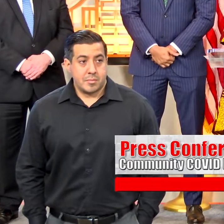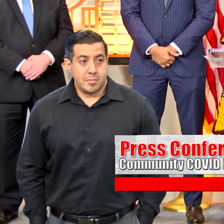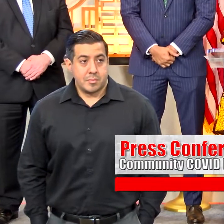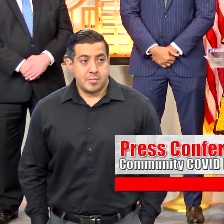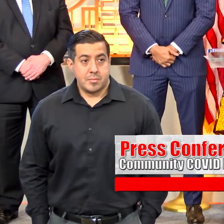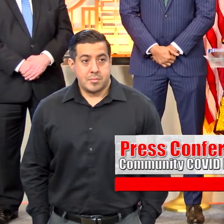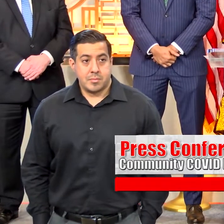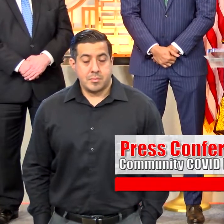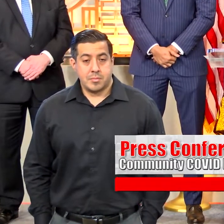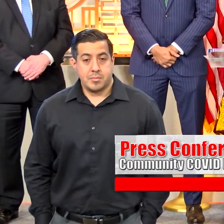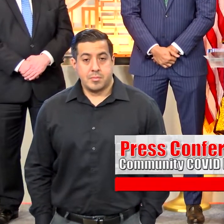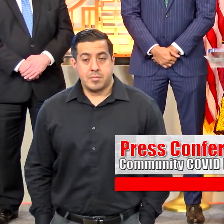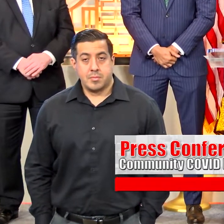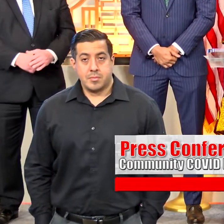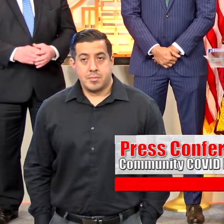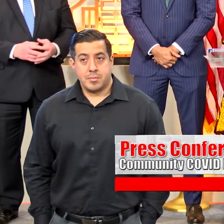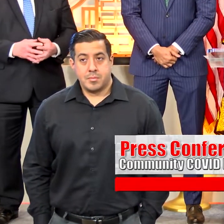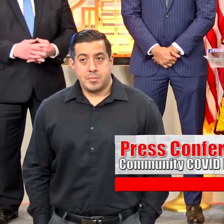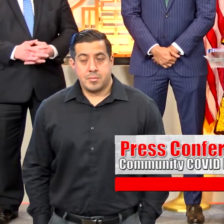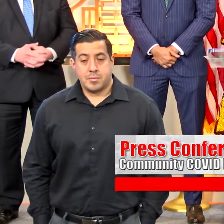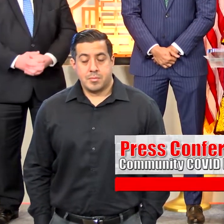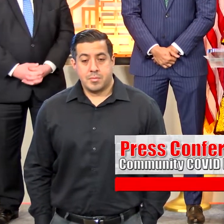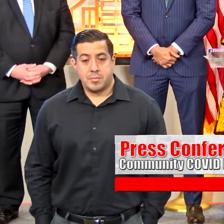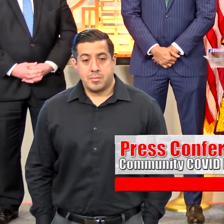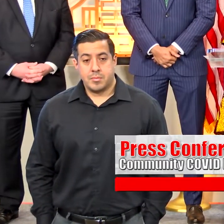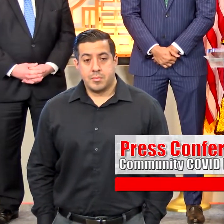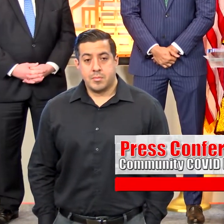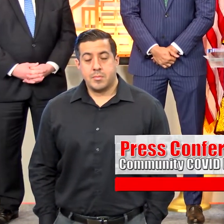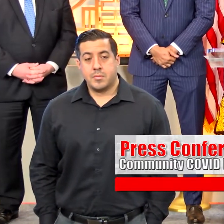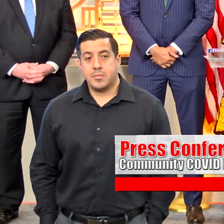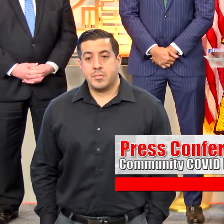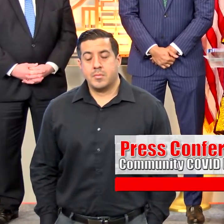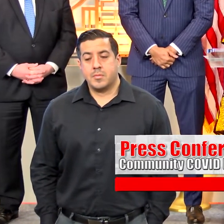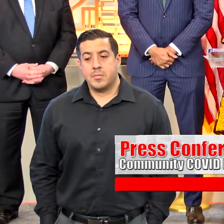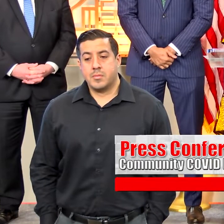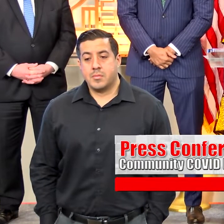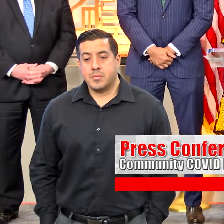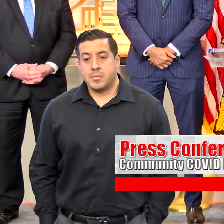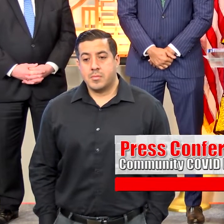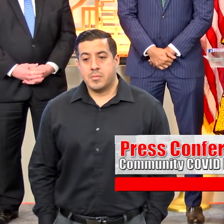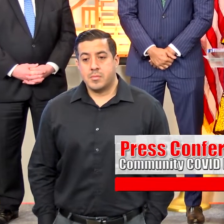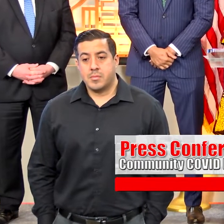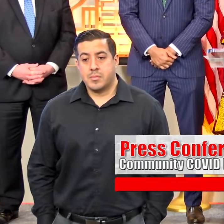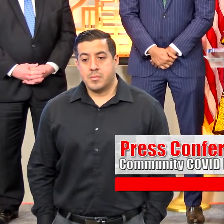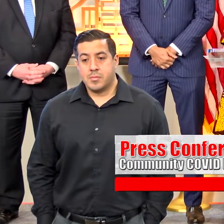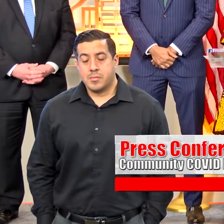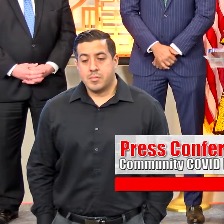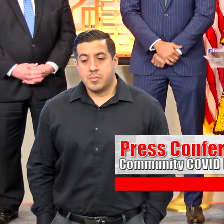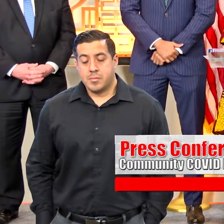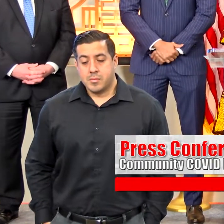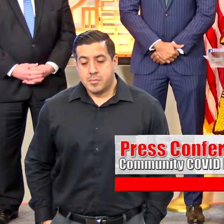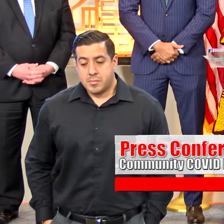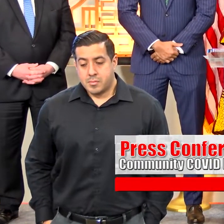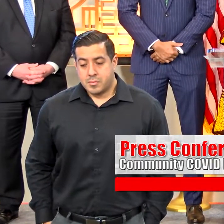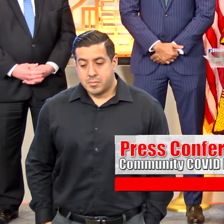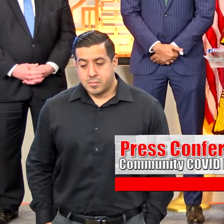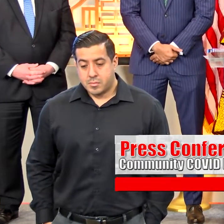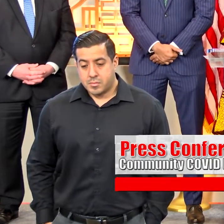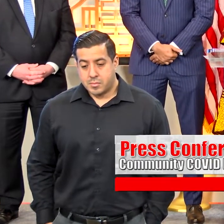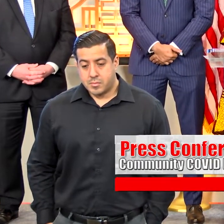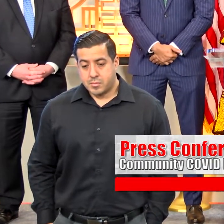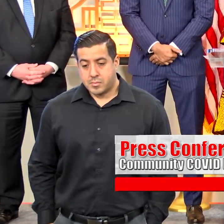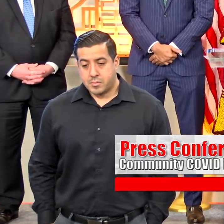5,000 personas a lo largo de 2 años, antes del octubre del 2022. A través